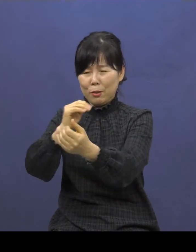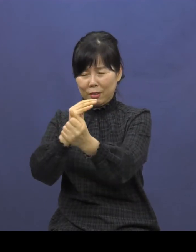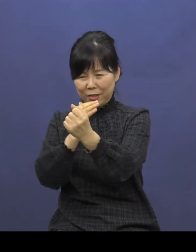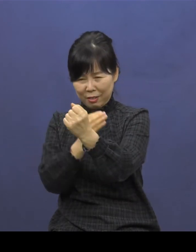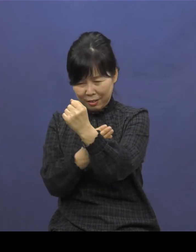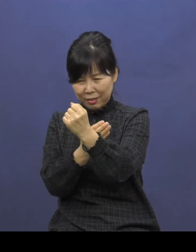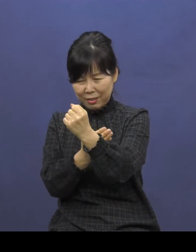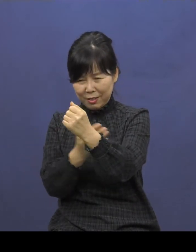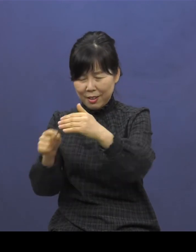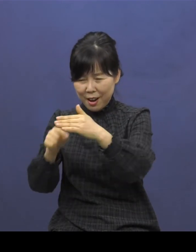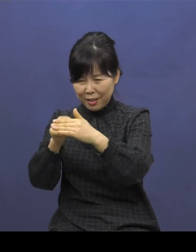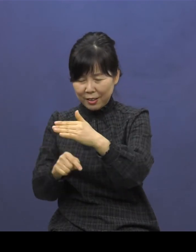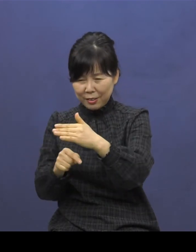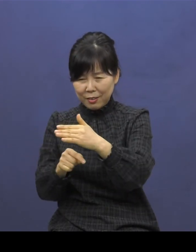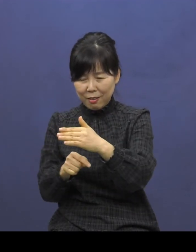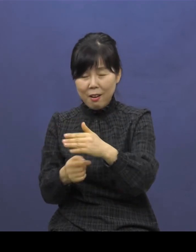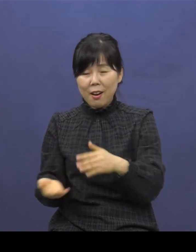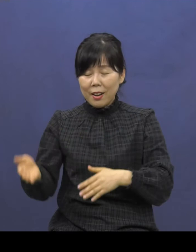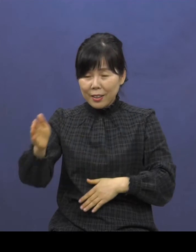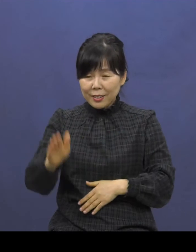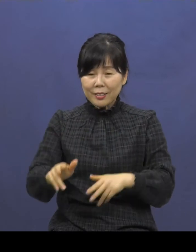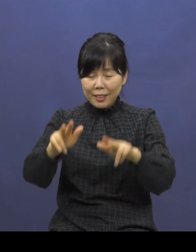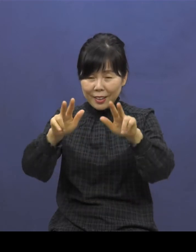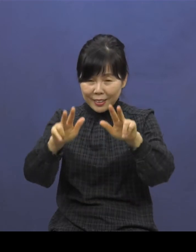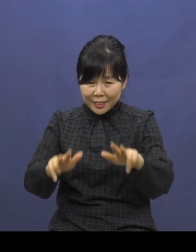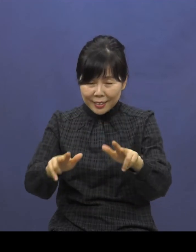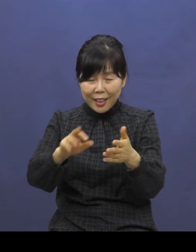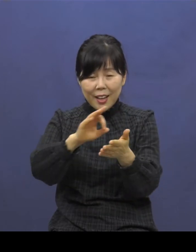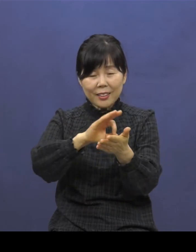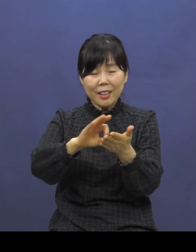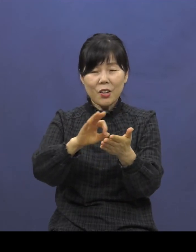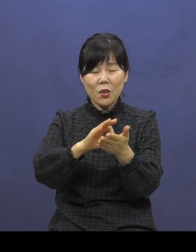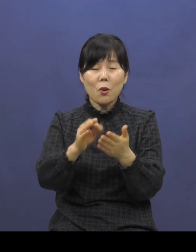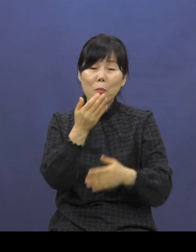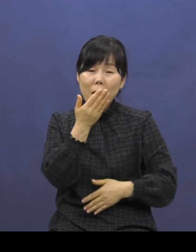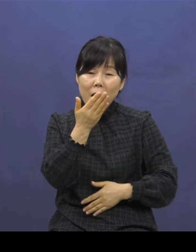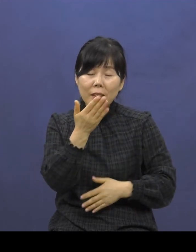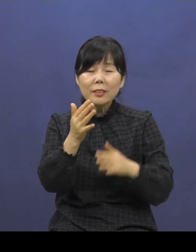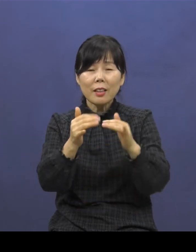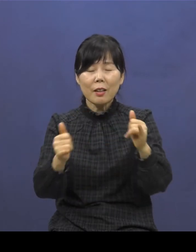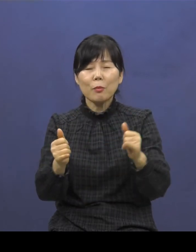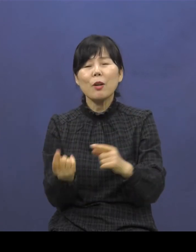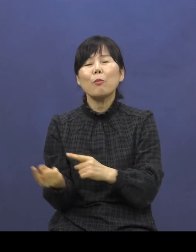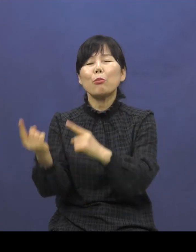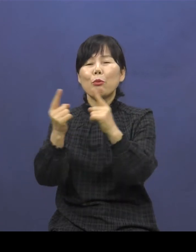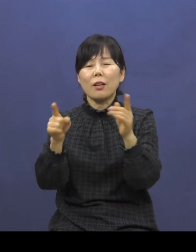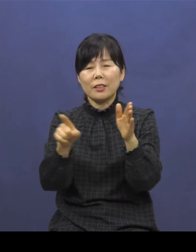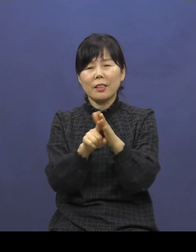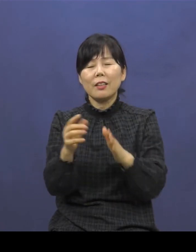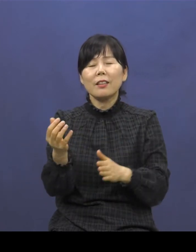그 주의 능력 가운데서 but now 그 이야기를 쓸 수 있는 사람들이, 그게 부활신앙이에요.